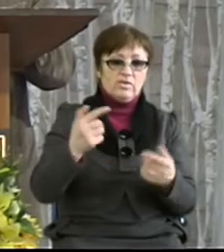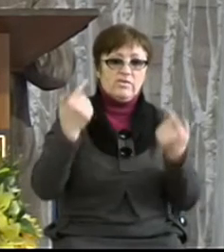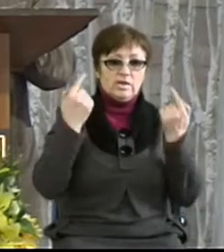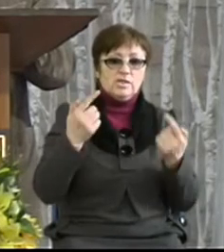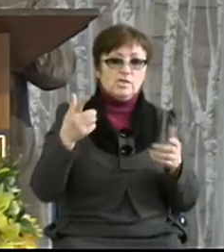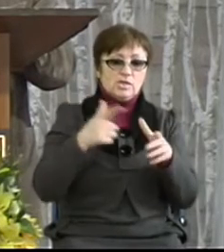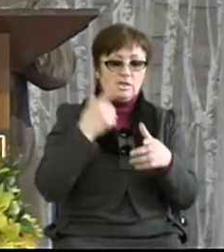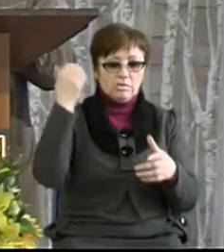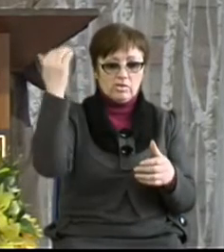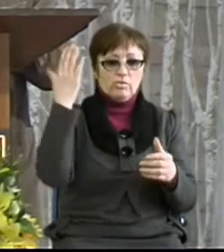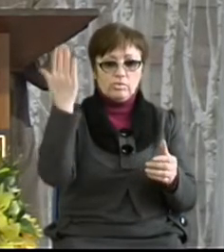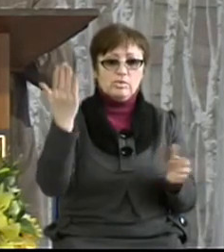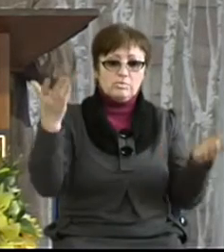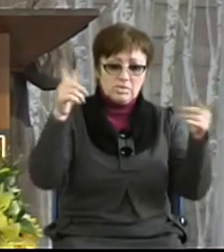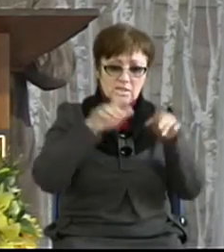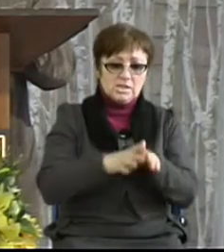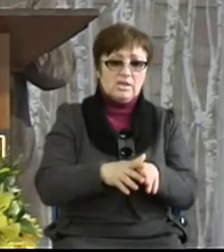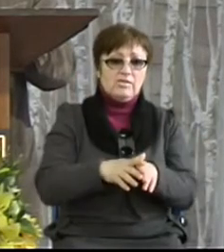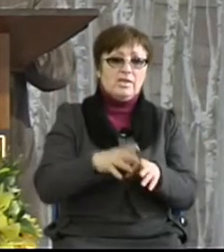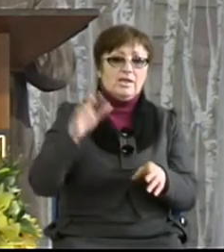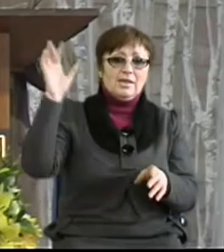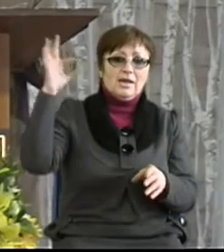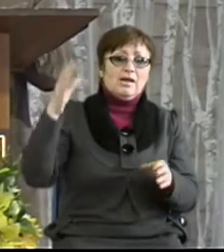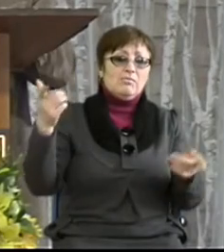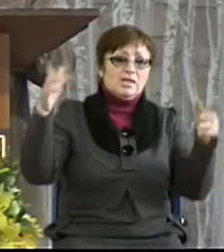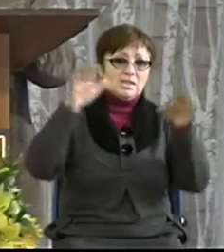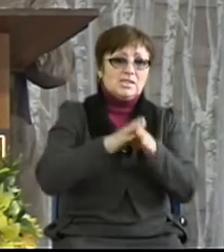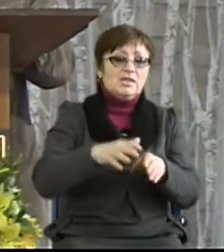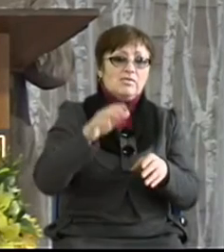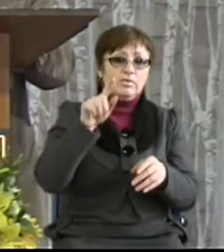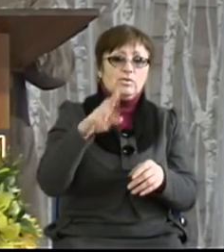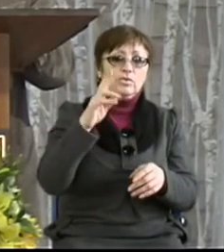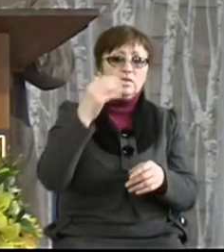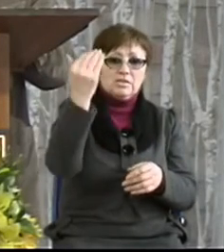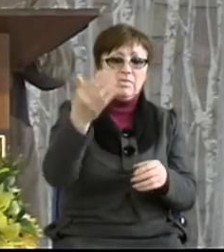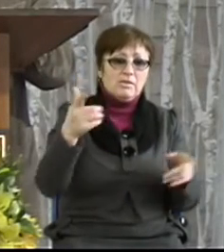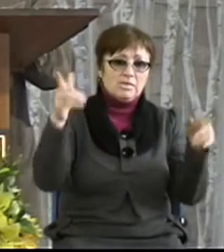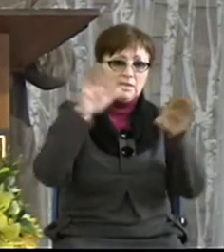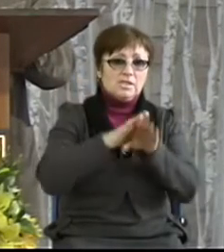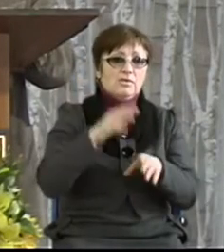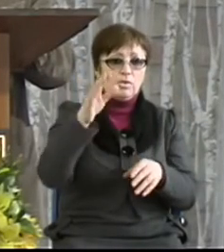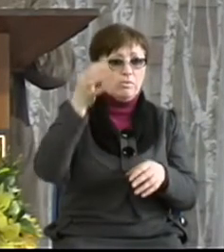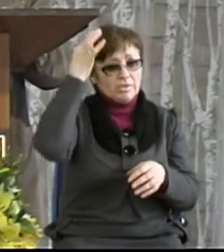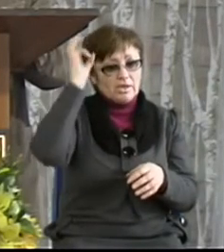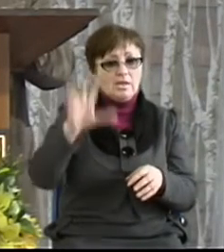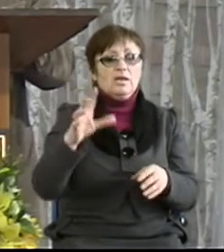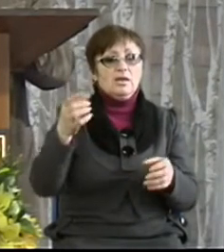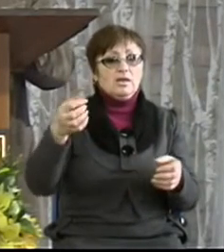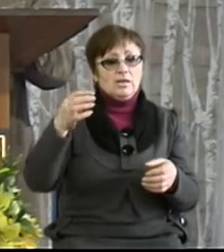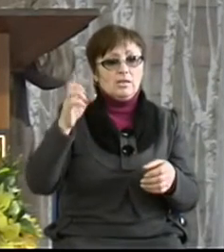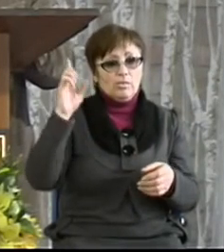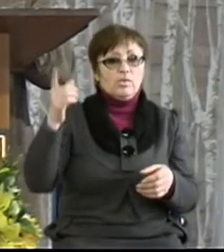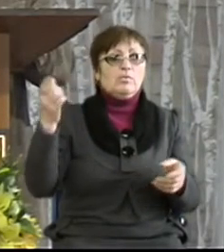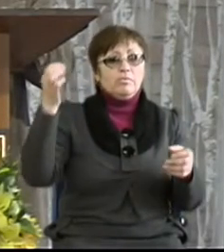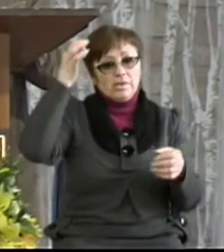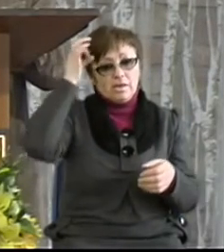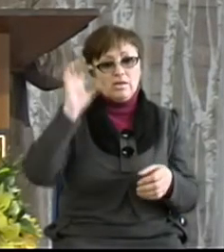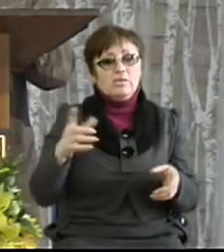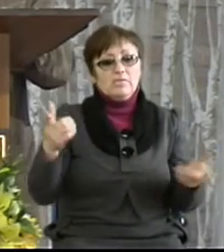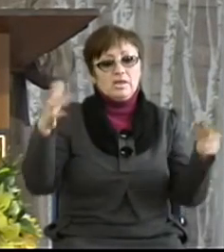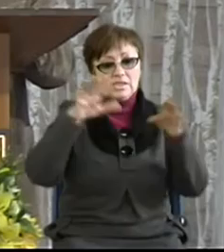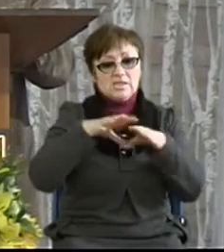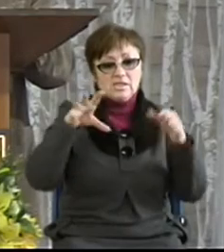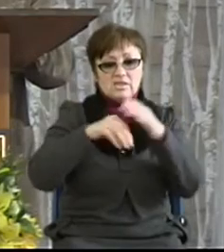ты в благословении. Я благословлю благословляющих тебя, и злословлющих тебя прокляну, и благословятся в тебе все племена